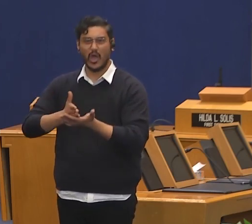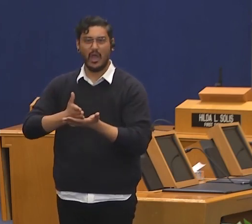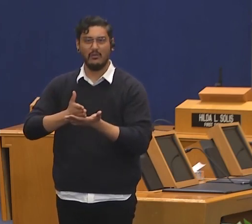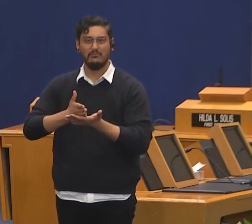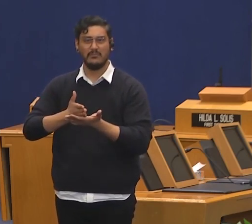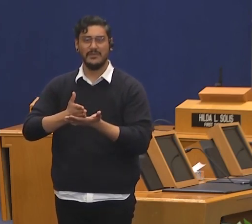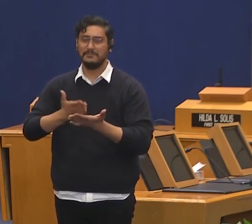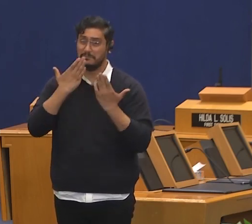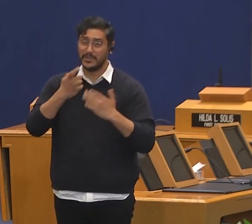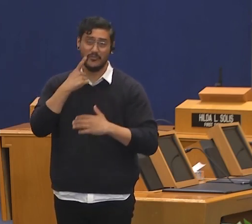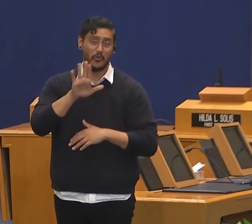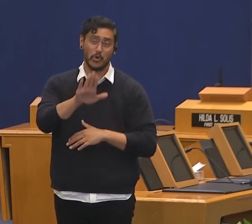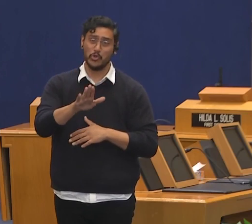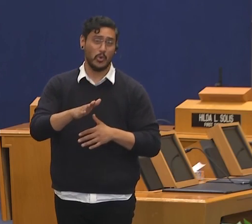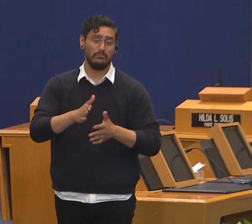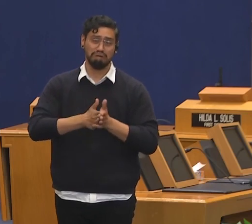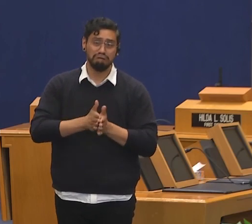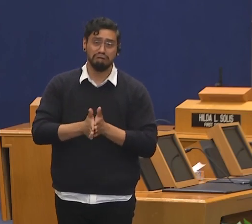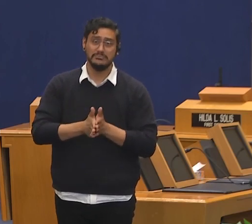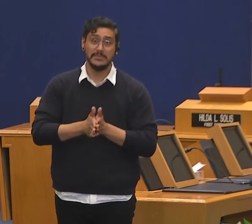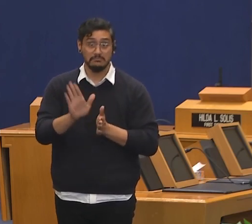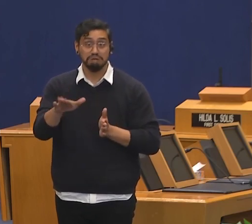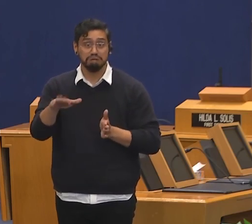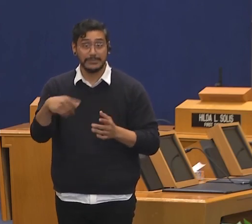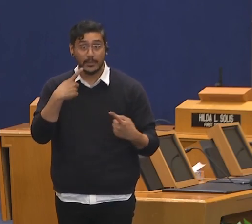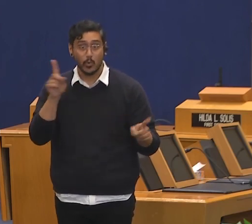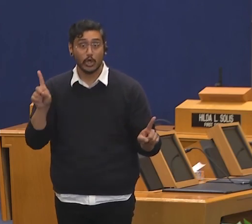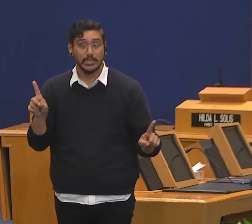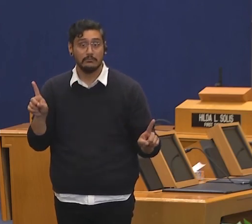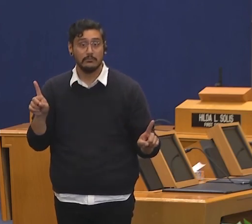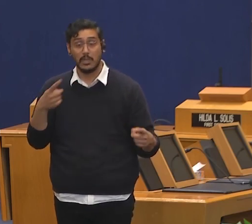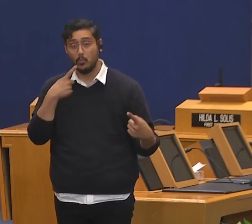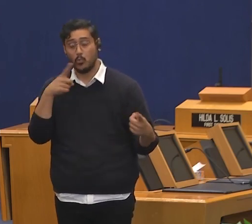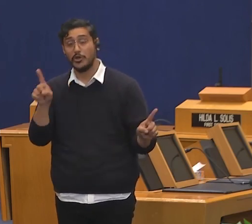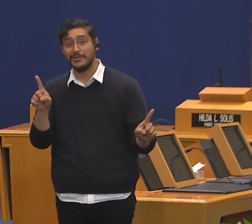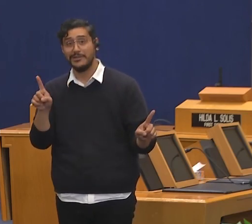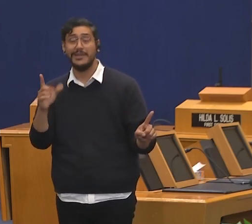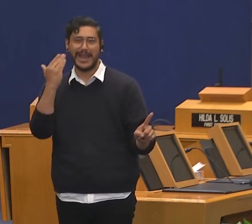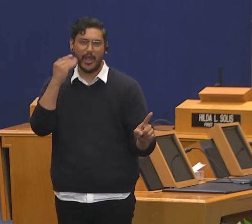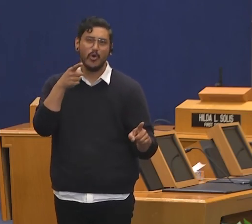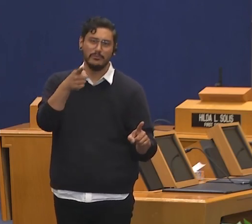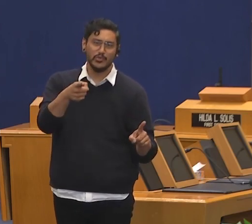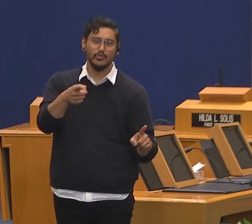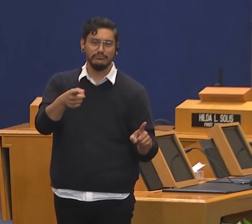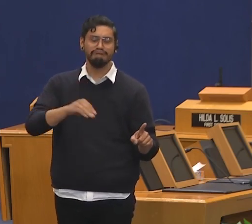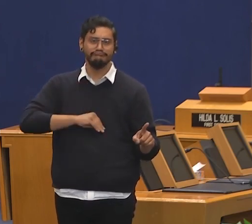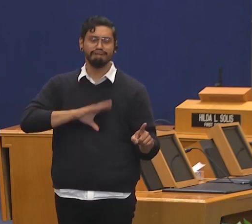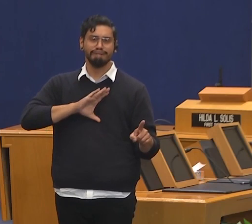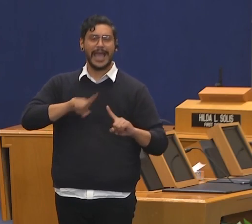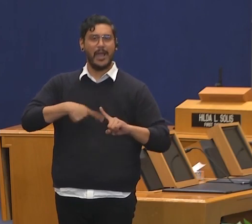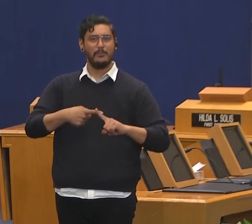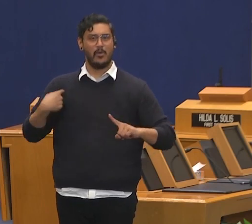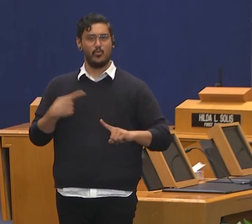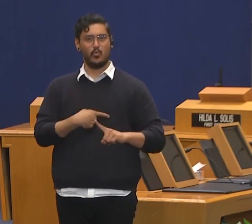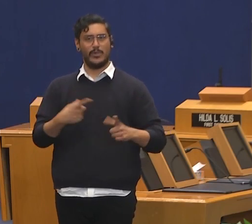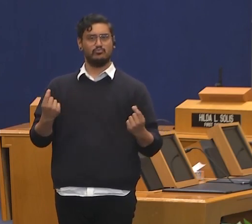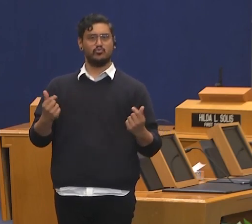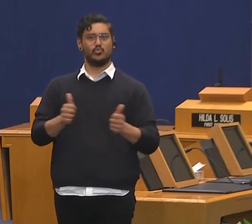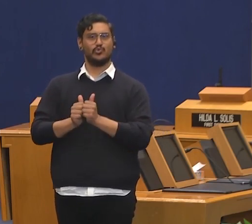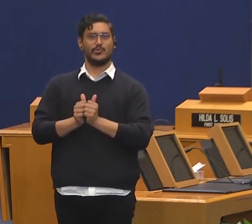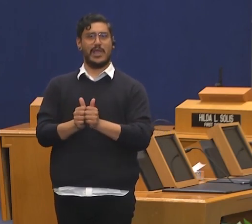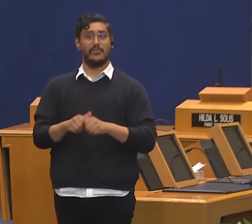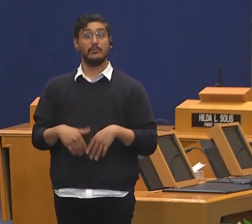Está funcionando y espero que se sientan muy orgullosos de lo que estamos logrando juntos. Y ahora les